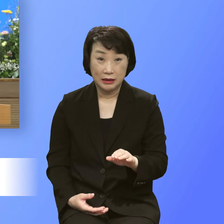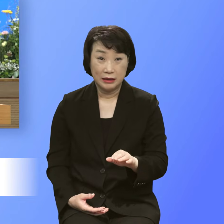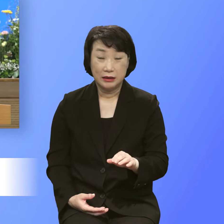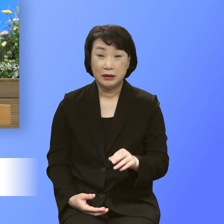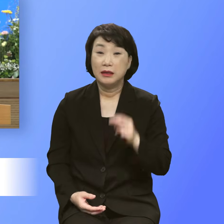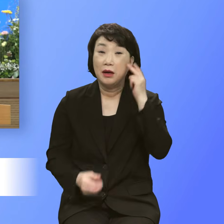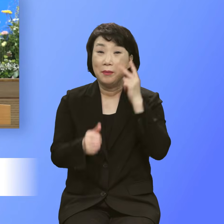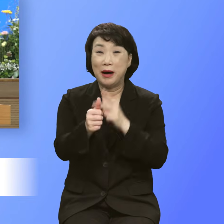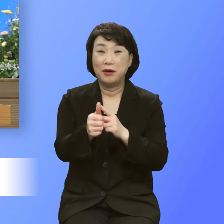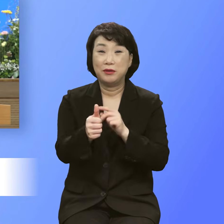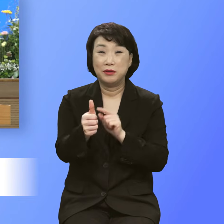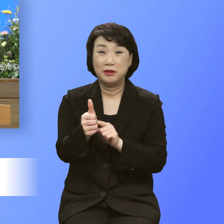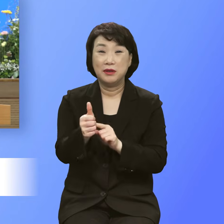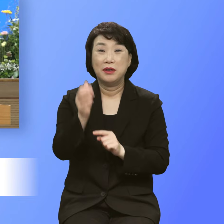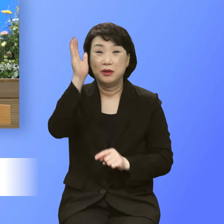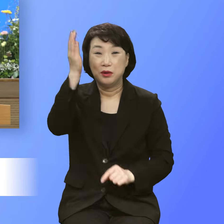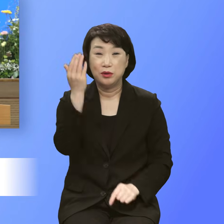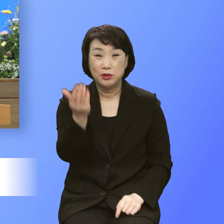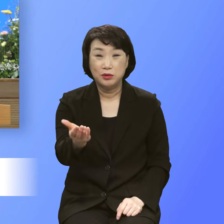사도 바울이 말했지,